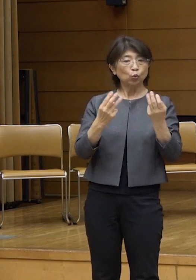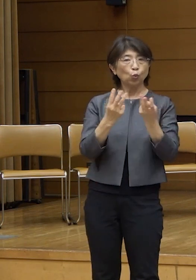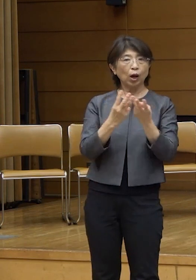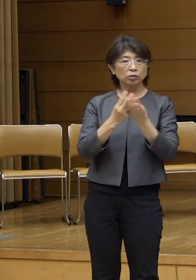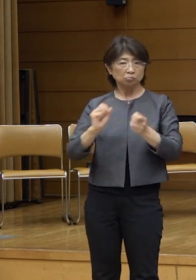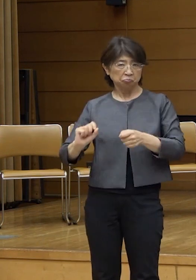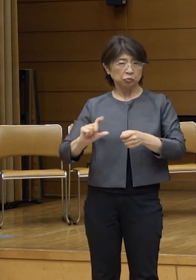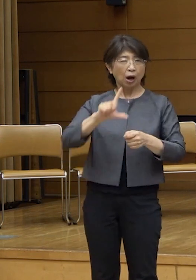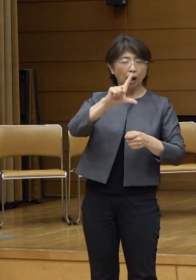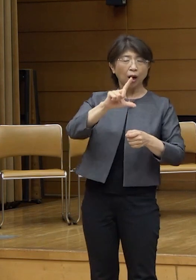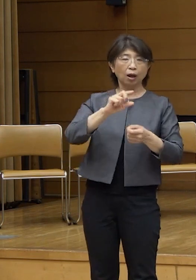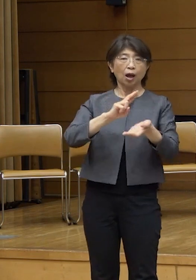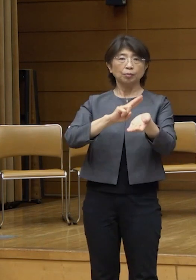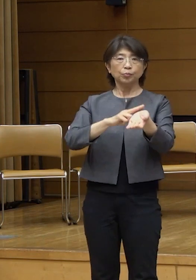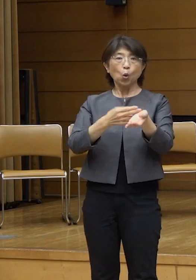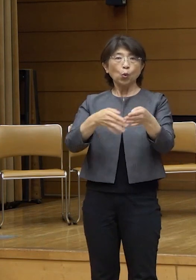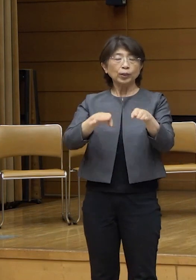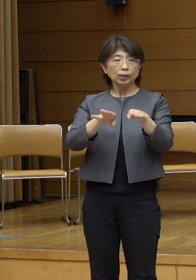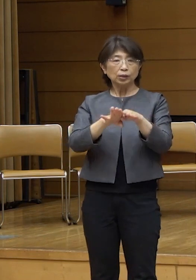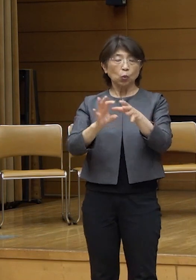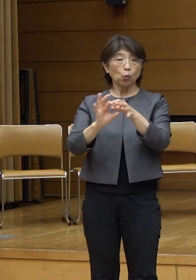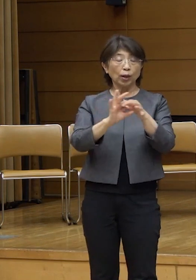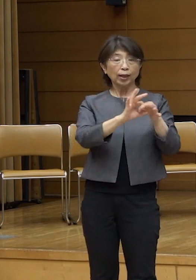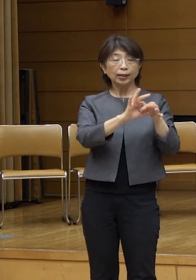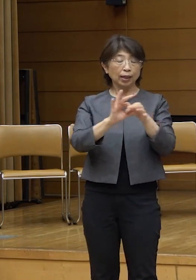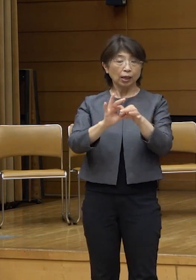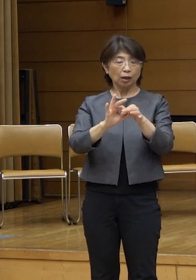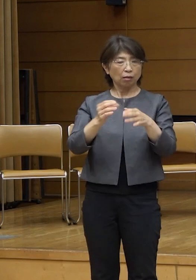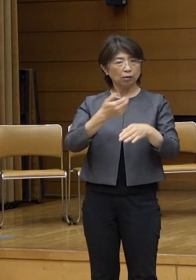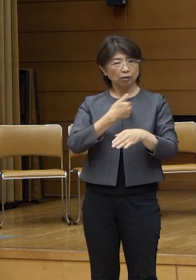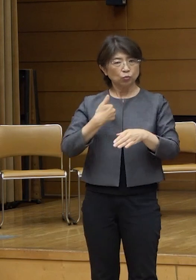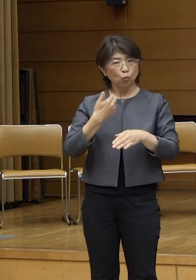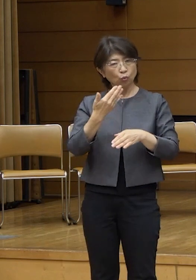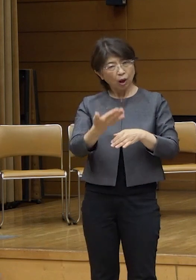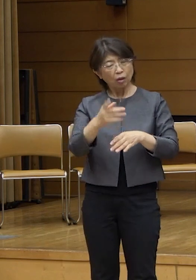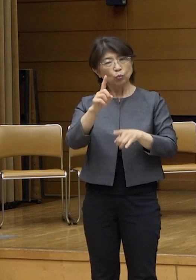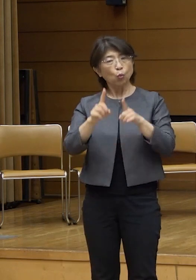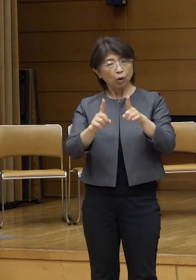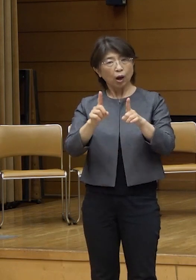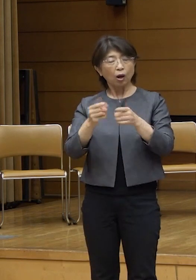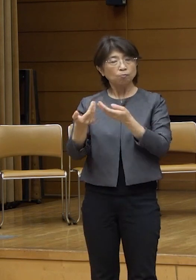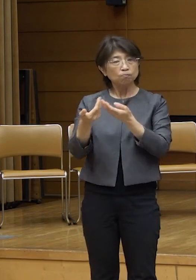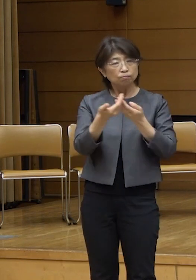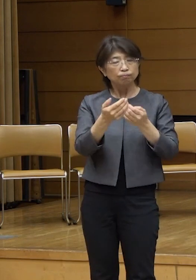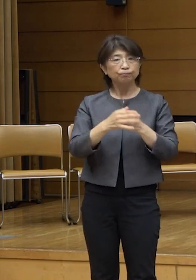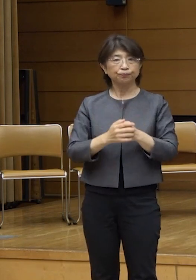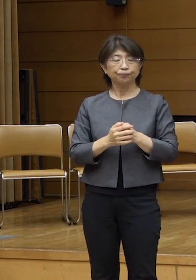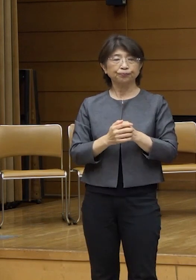連携でちゃんとできる準備は整っているのかという、 そのために我々は今念の